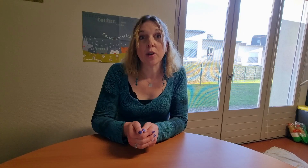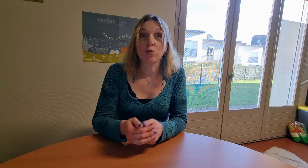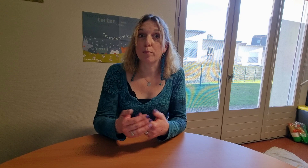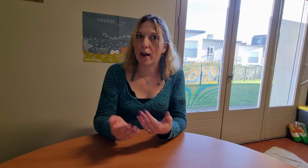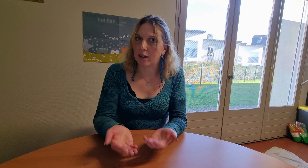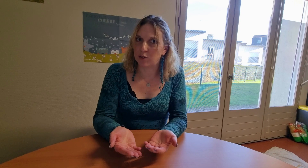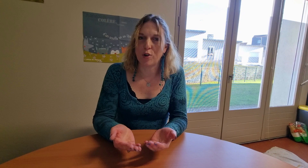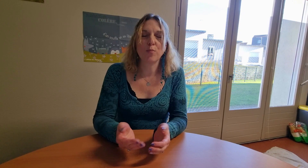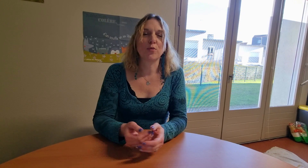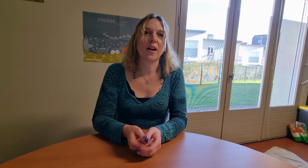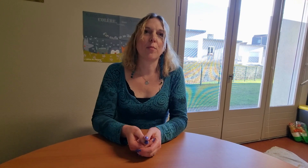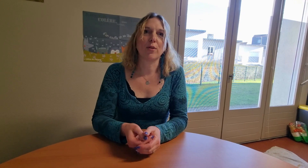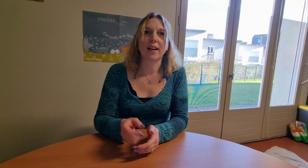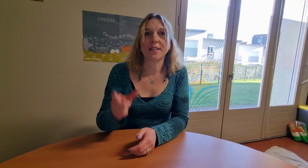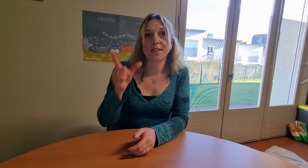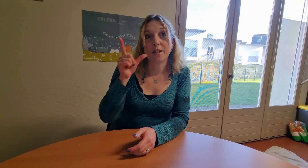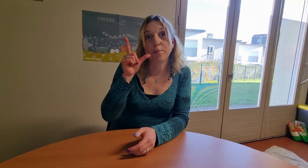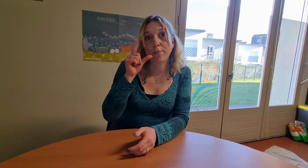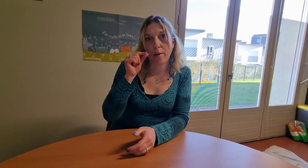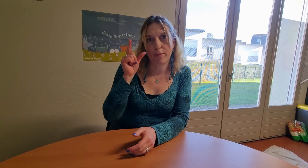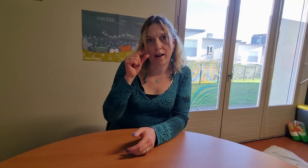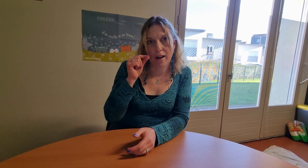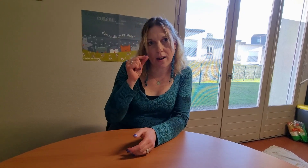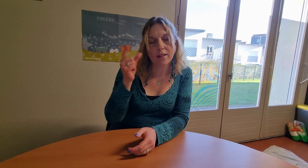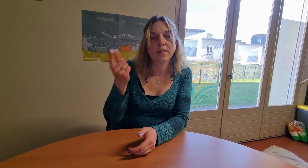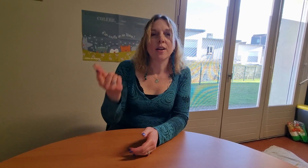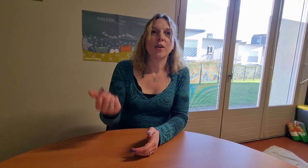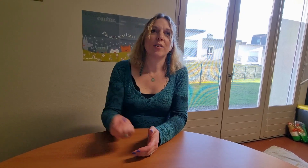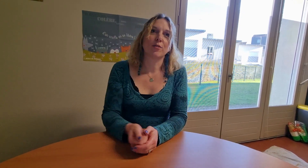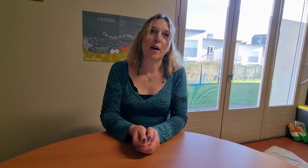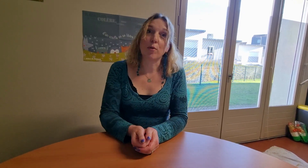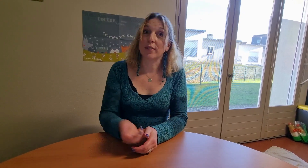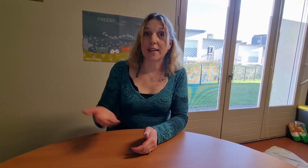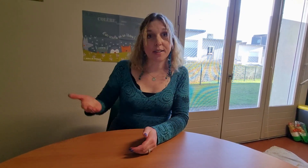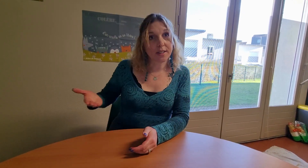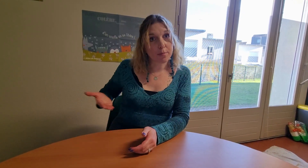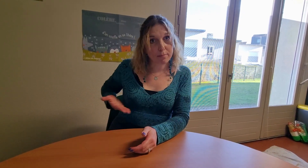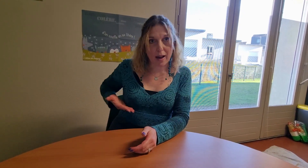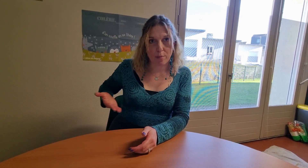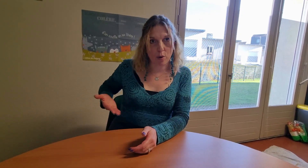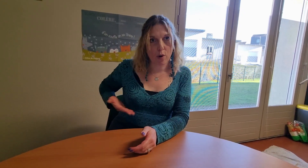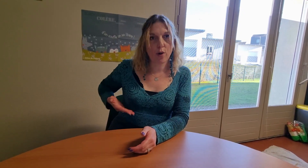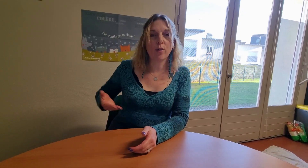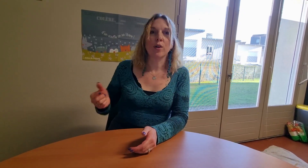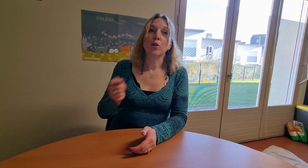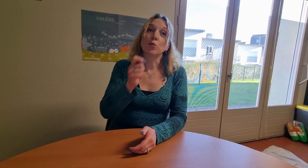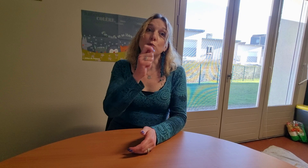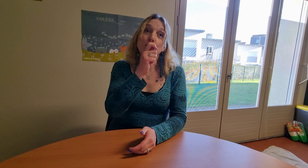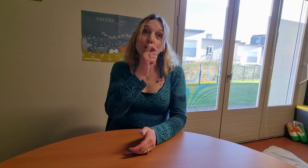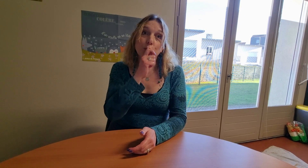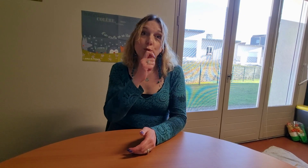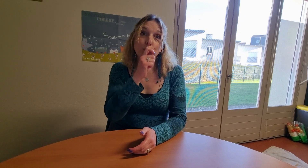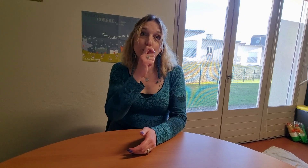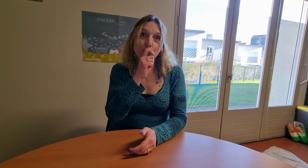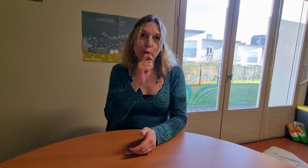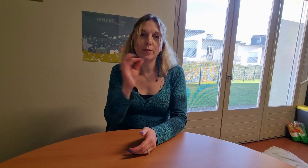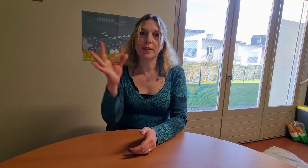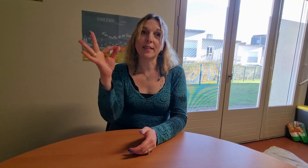Donc par exemple, on va apprendre à signer papa, on va apprendre à signer maman, doudou,